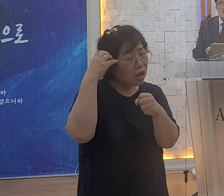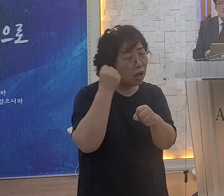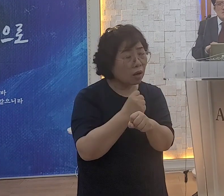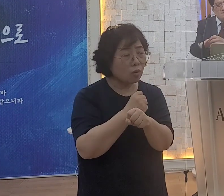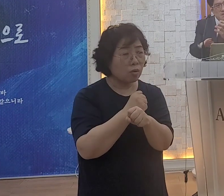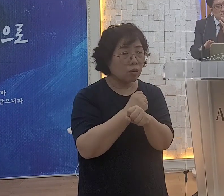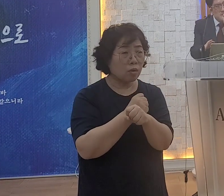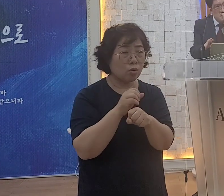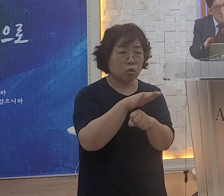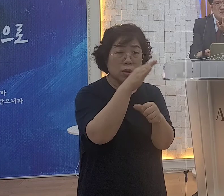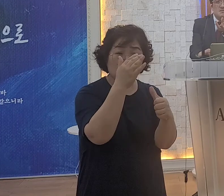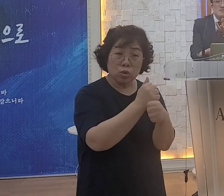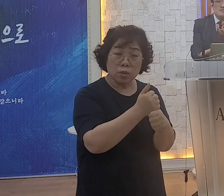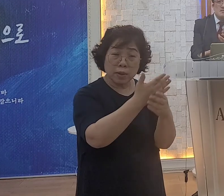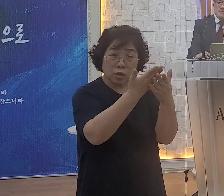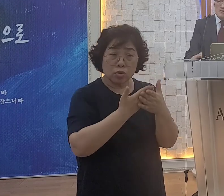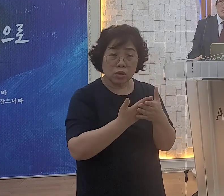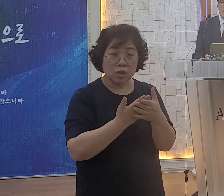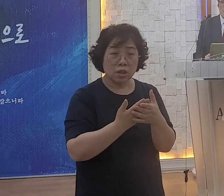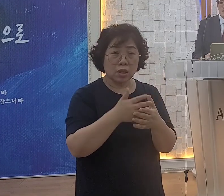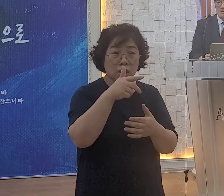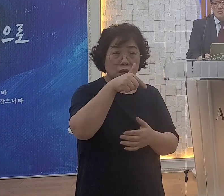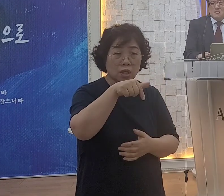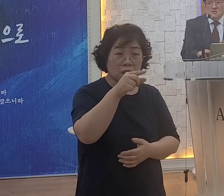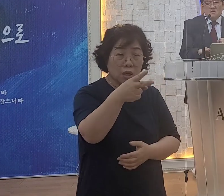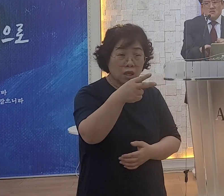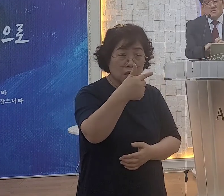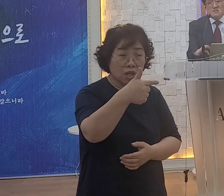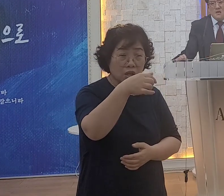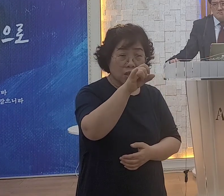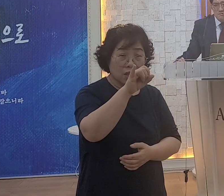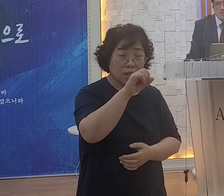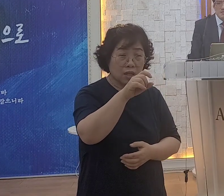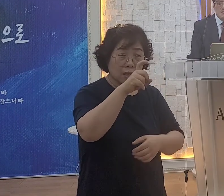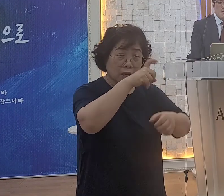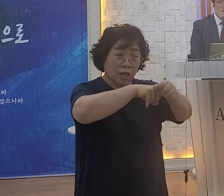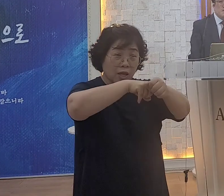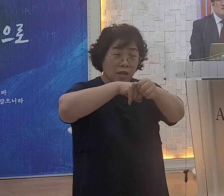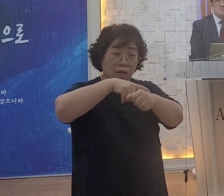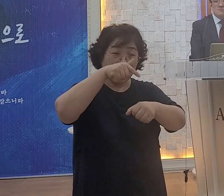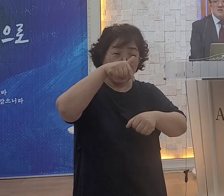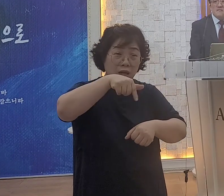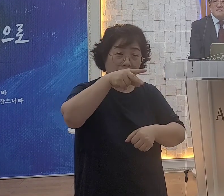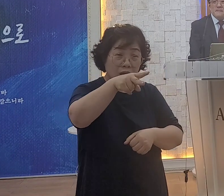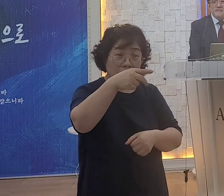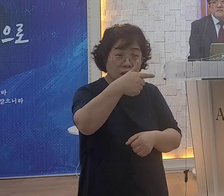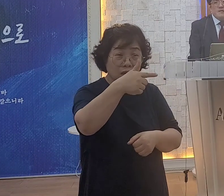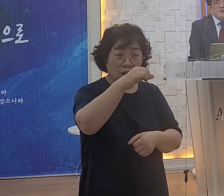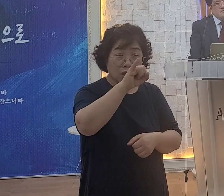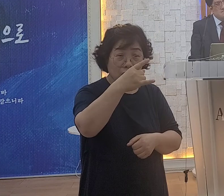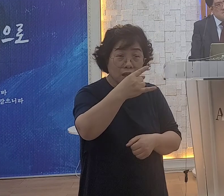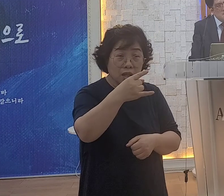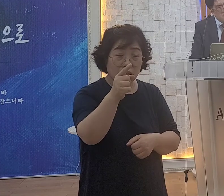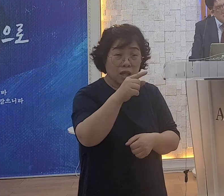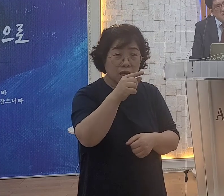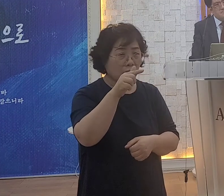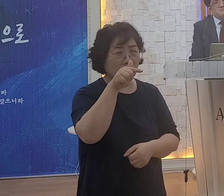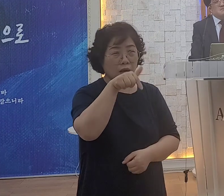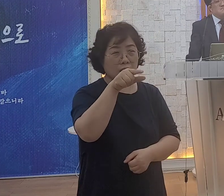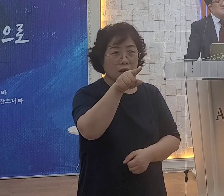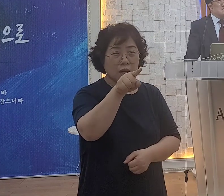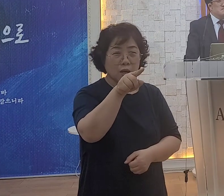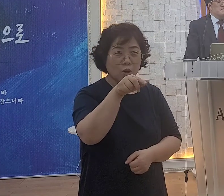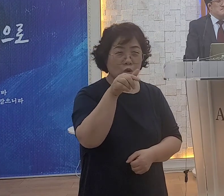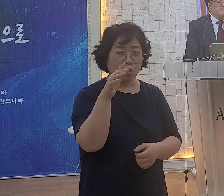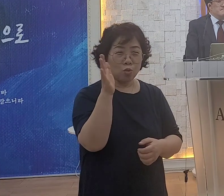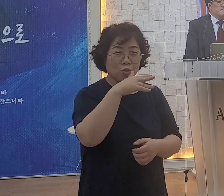주셔서 천국까지 우리 견인. 자 이렇게 막 이런 신앙 용어는 안 쓰는 게 좋은데 하여튼 우리 천국까지 이렇게